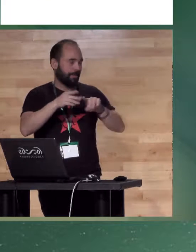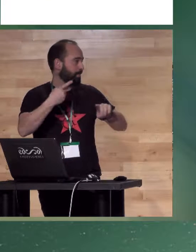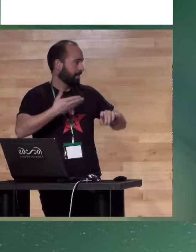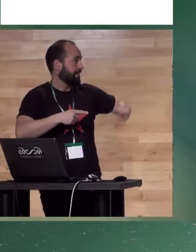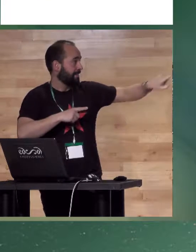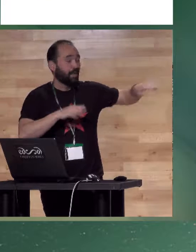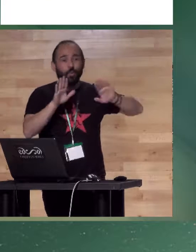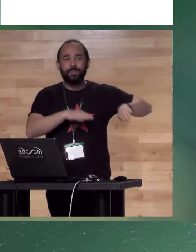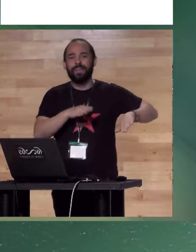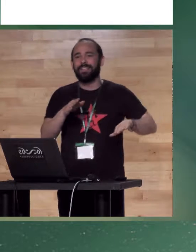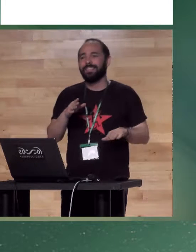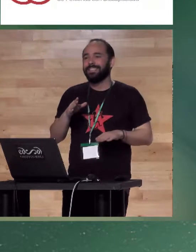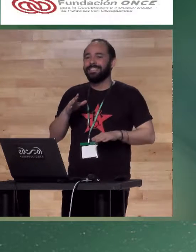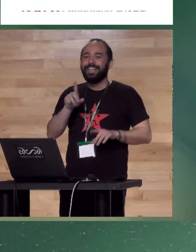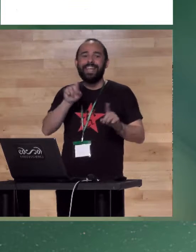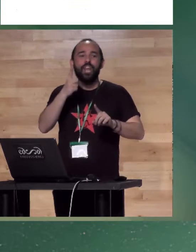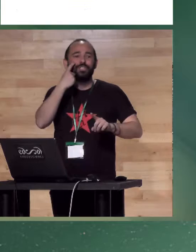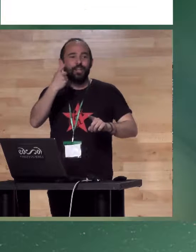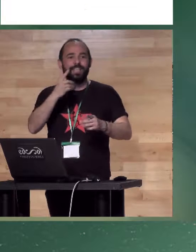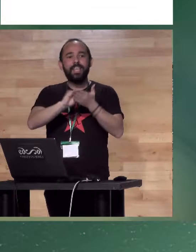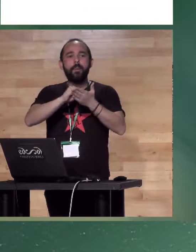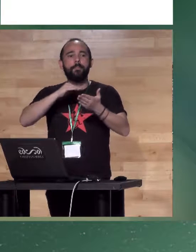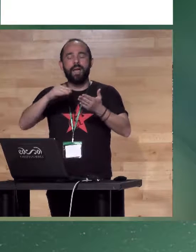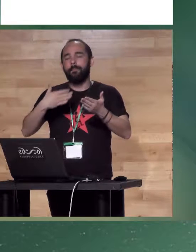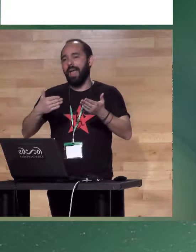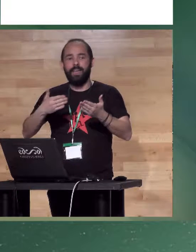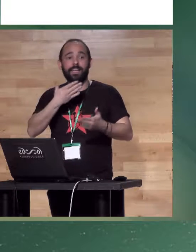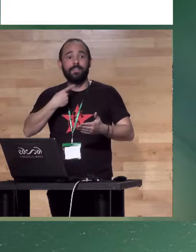Y también, una cosa importante, es lo último,